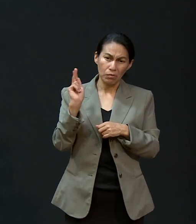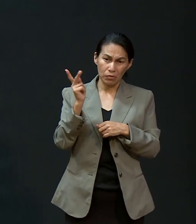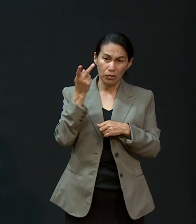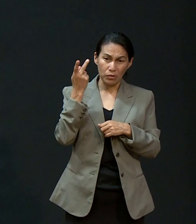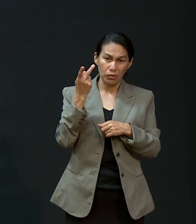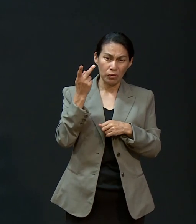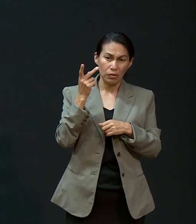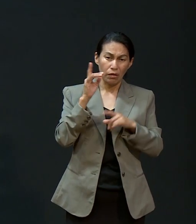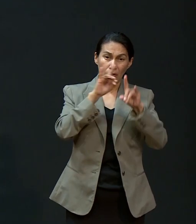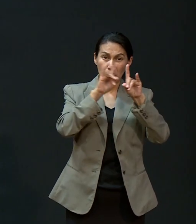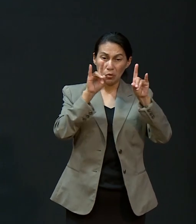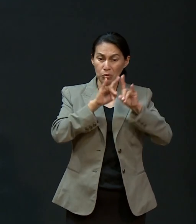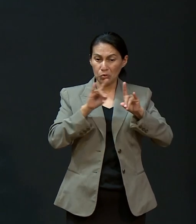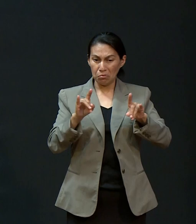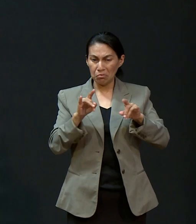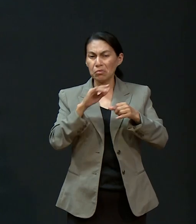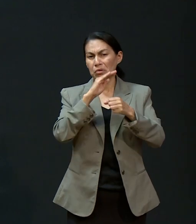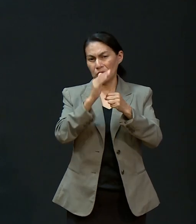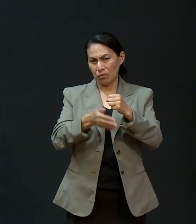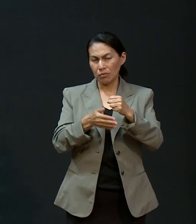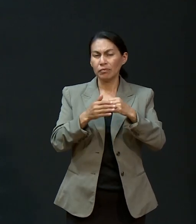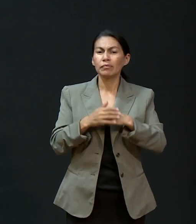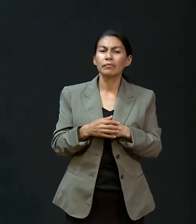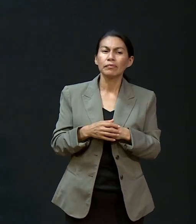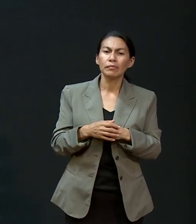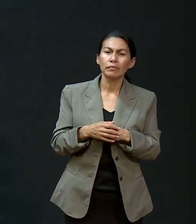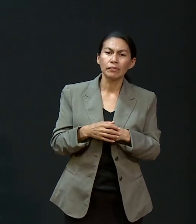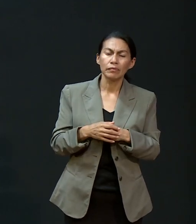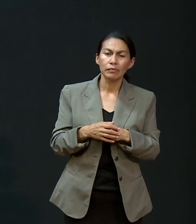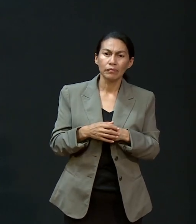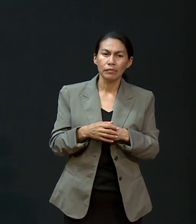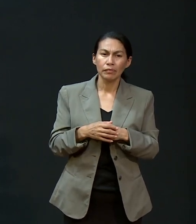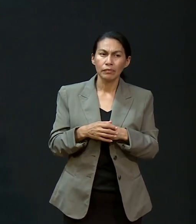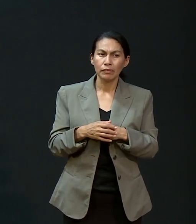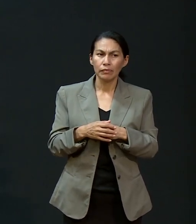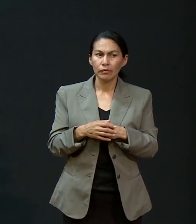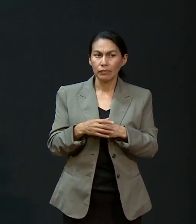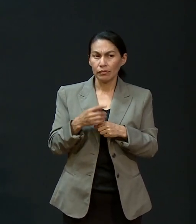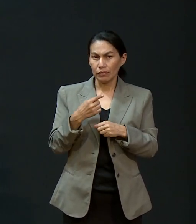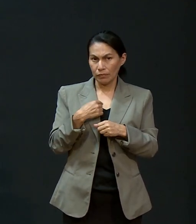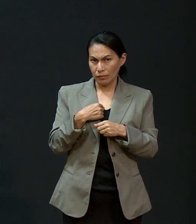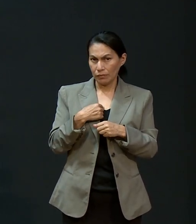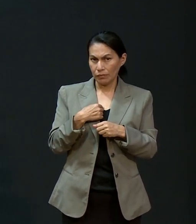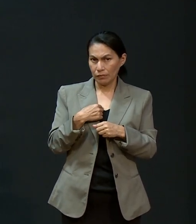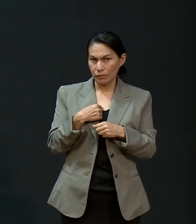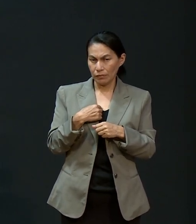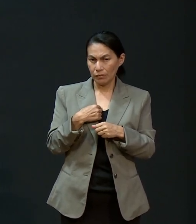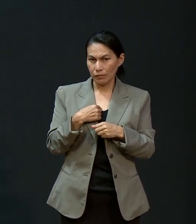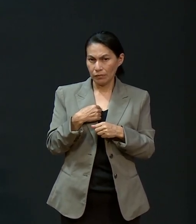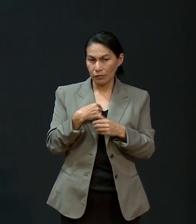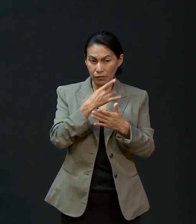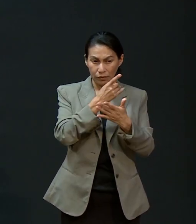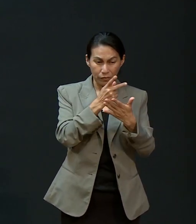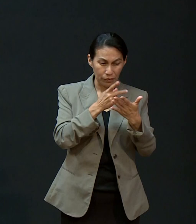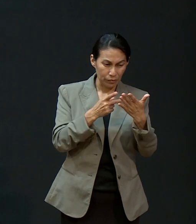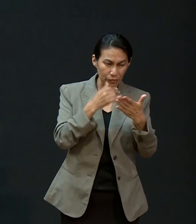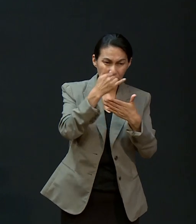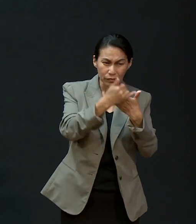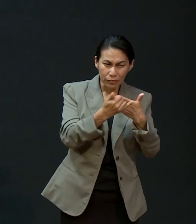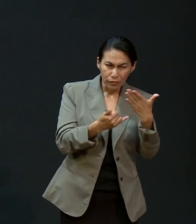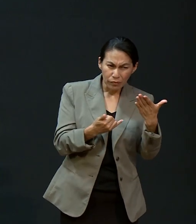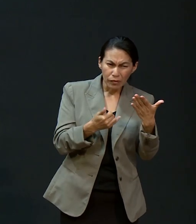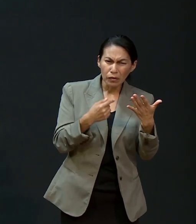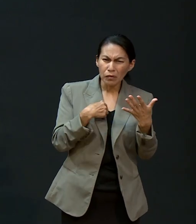terminamos la preparatoria virtual, tuvimos nuestra graduación virtual. Y para mí, yo tenía